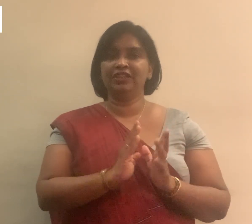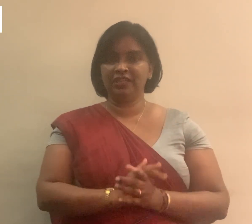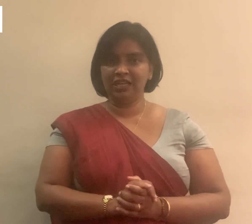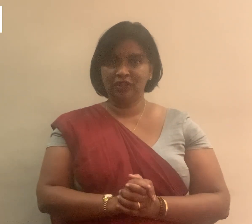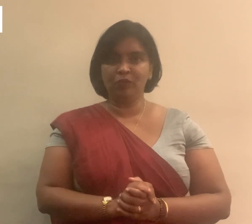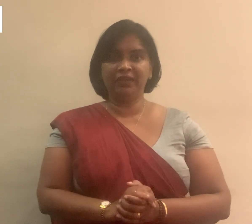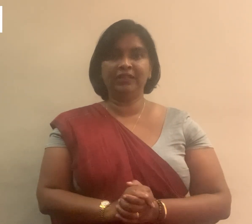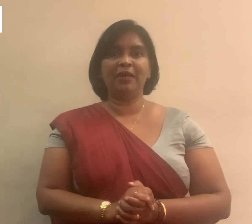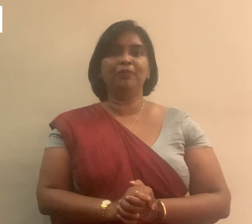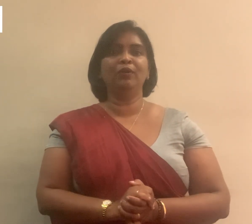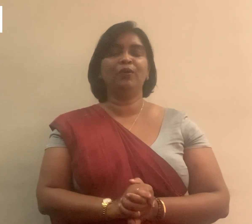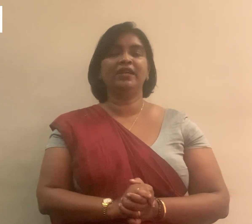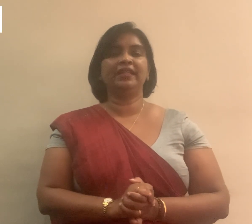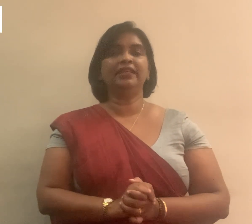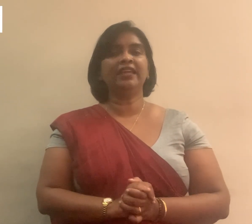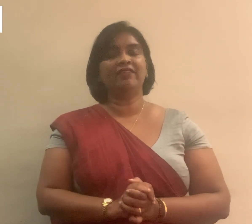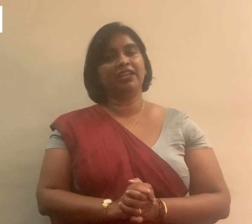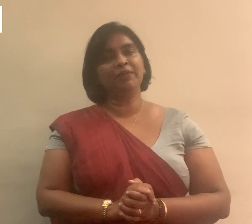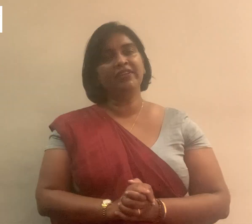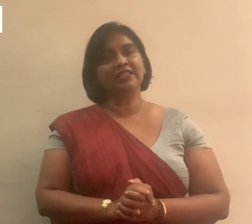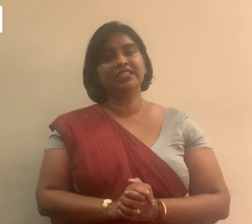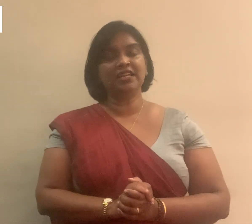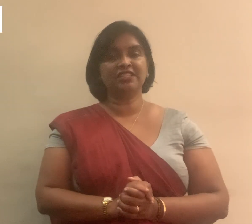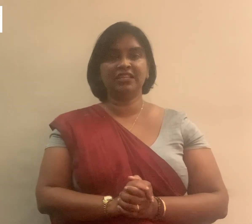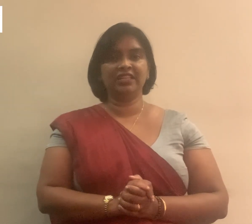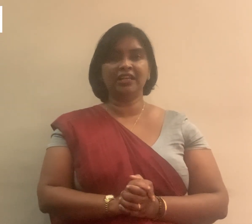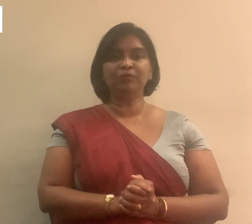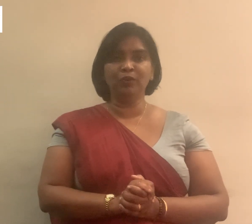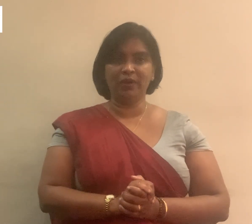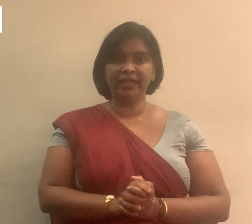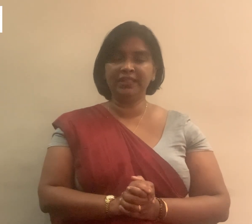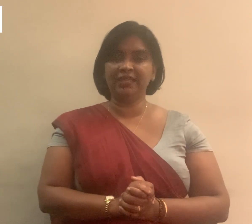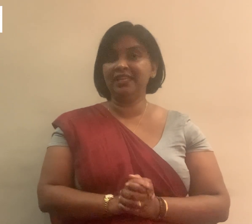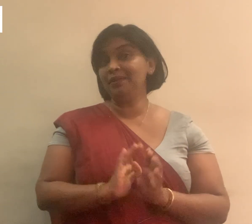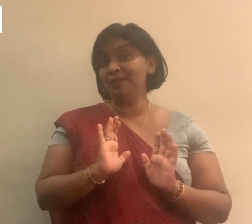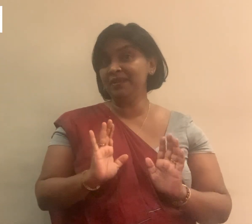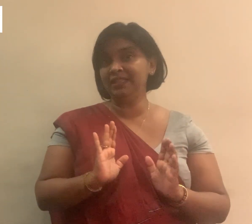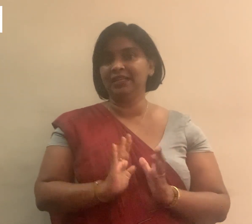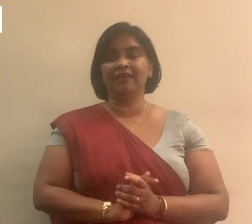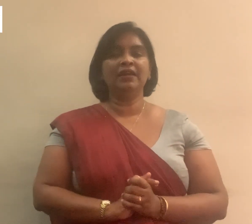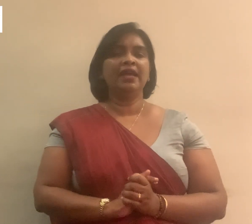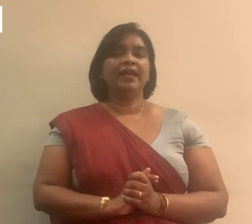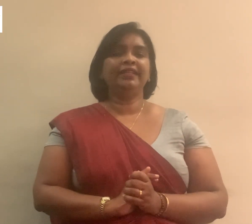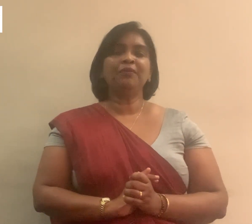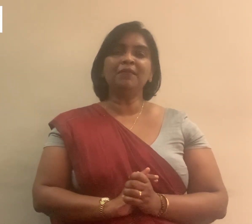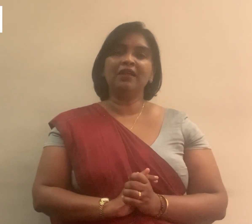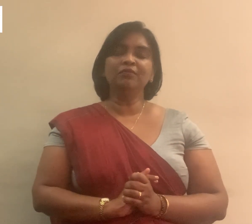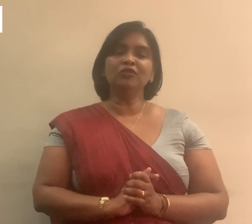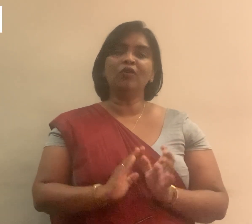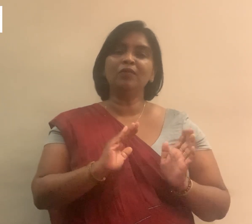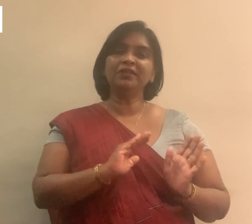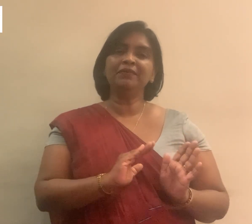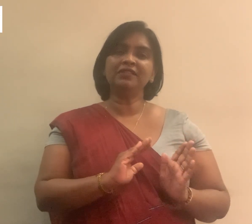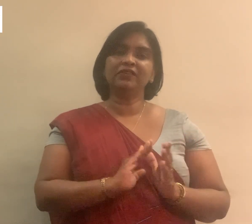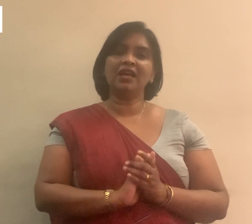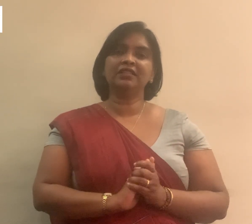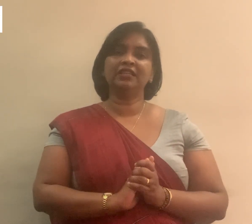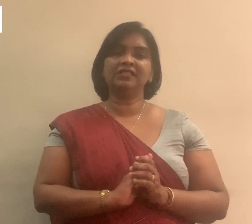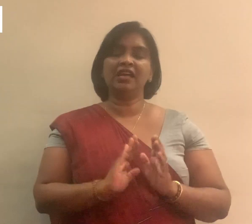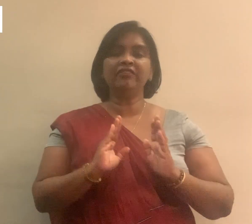ටිකත් ඔබට දැන් පුළුවන් ඇති. ඒ වගේම ව්‍යංජන අක්ෂර ටිකත් පුළුවන් ඇති කියලා මම හිතනවා. ඉතින් අපි බලමු කොහොමද මේ ස්වර අක්ෂර සහ